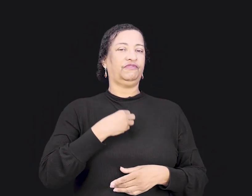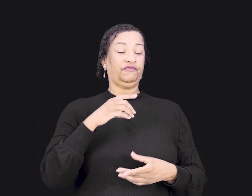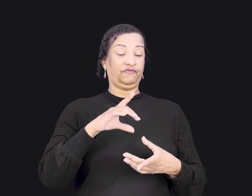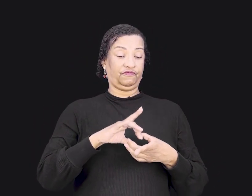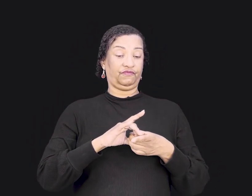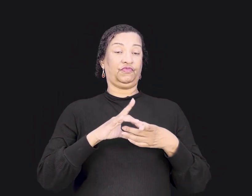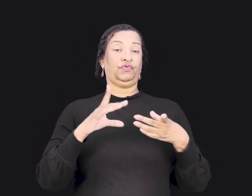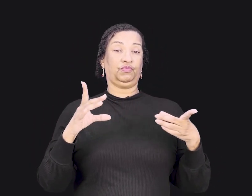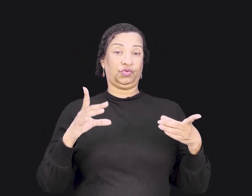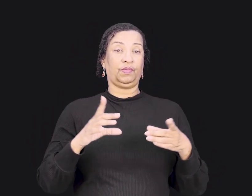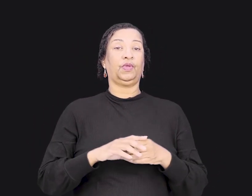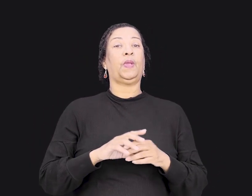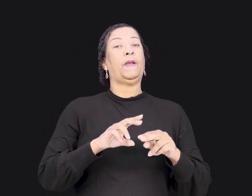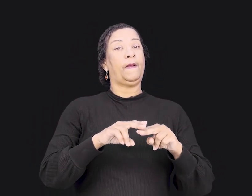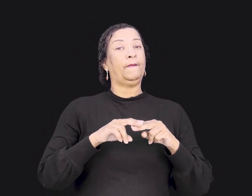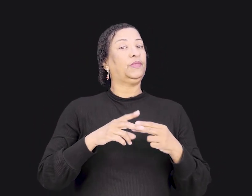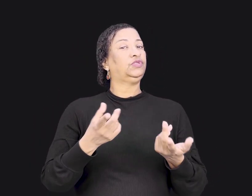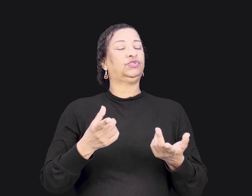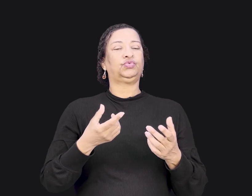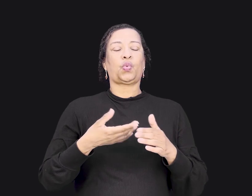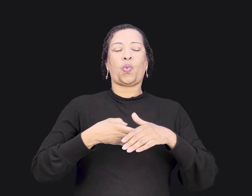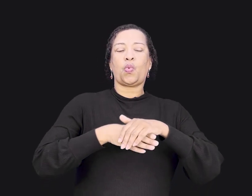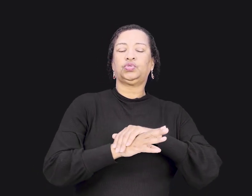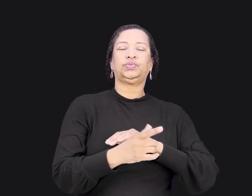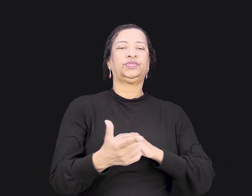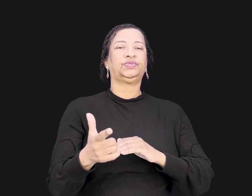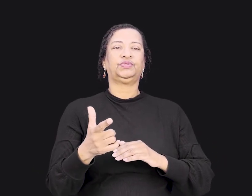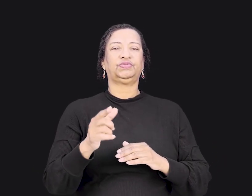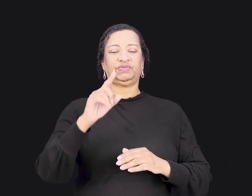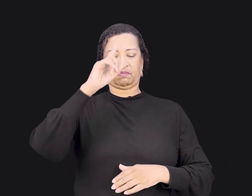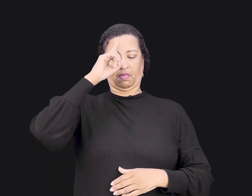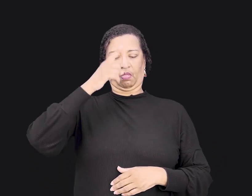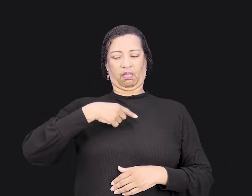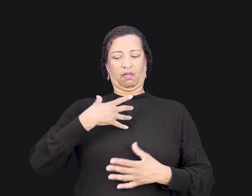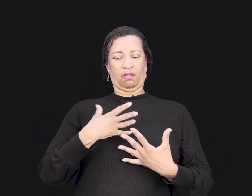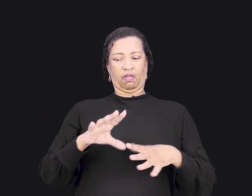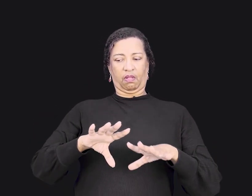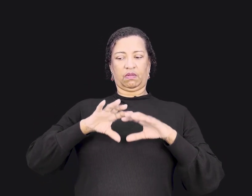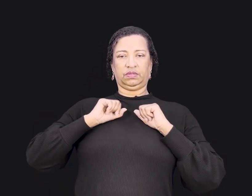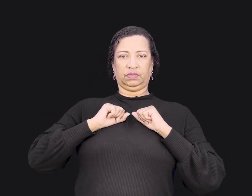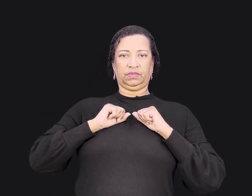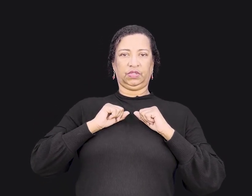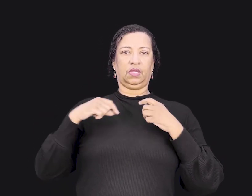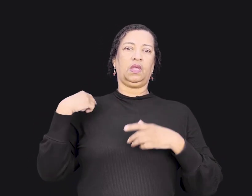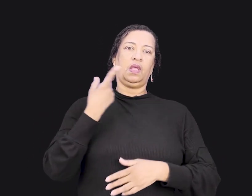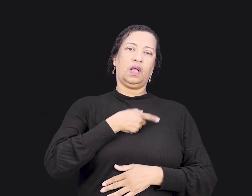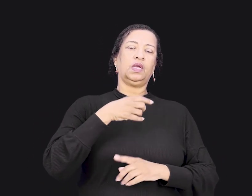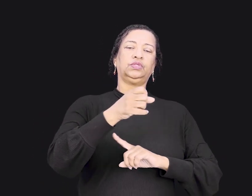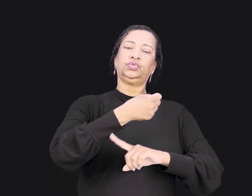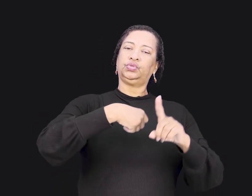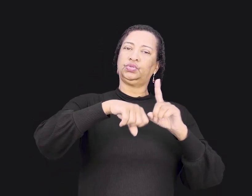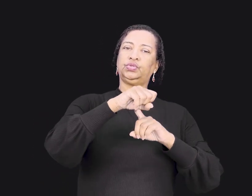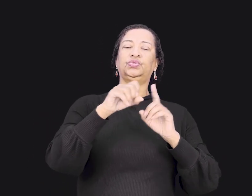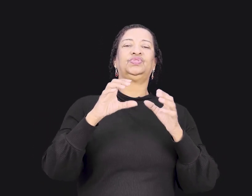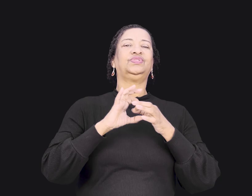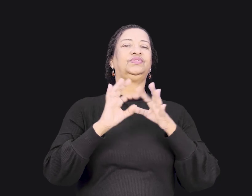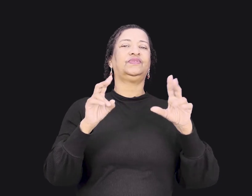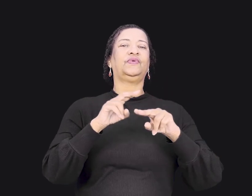não estamos acostumados a receber ordens nem obedecer decretos. Nossa sociedade é livre e por isso não sabemos o impacto